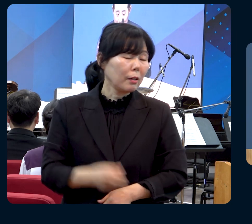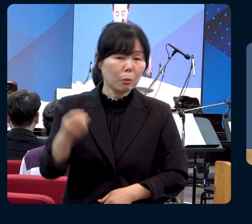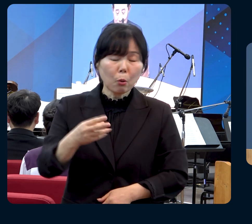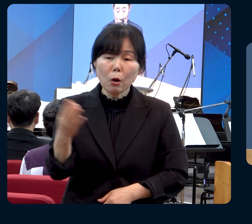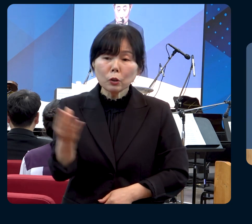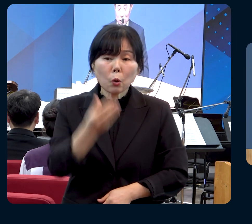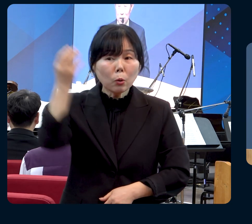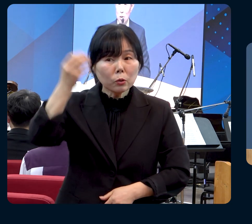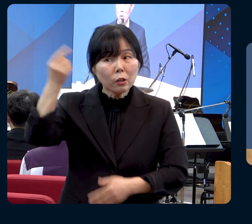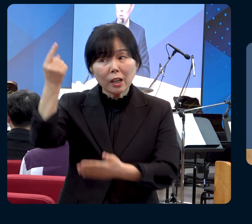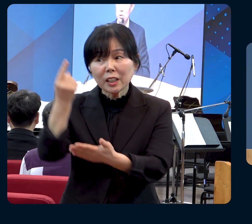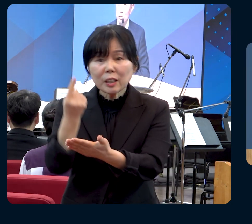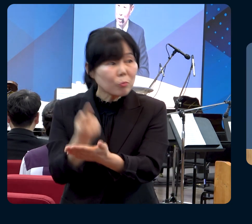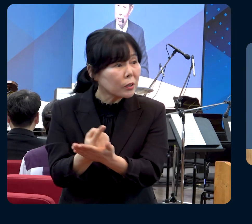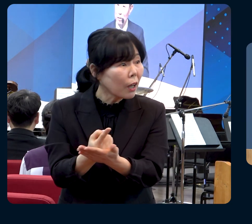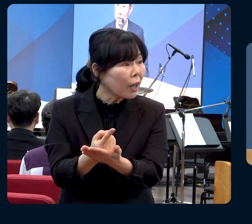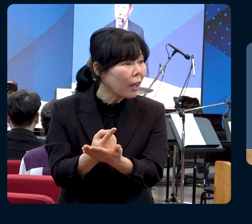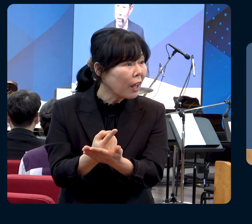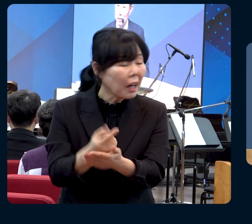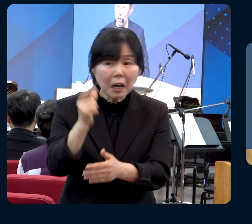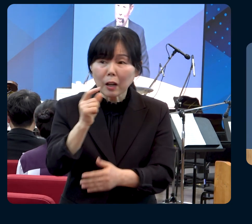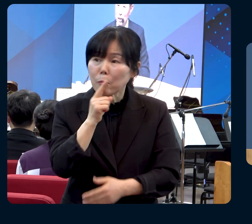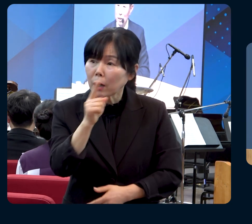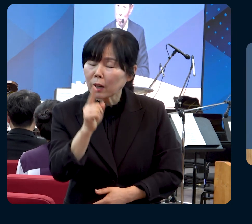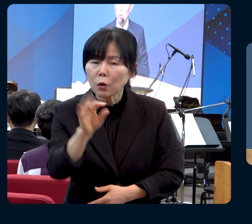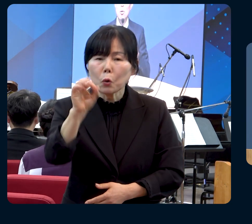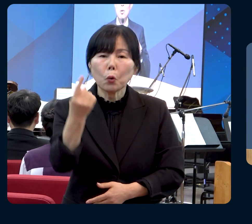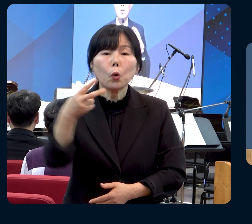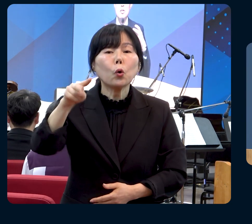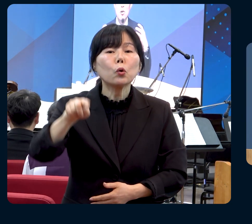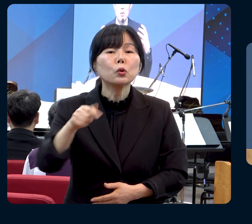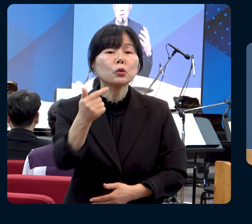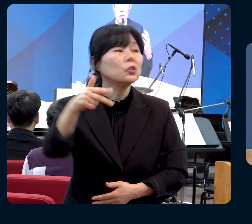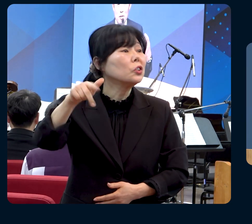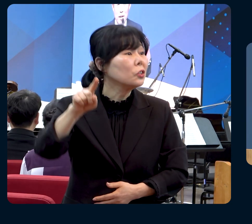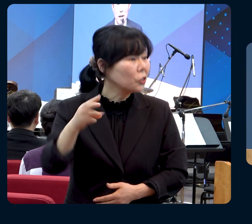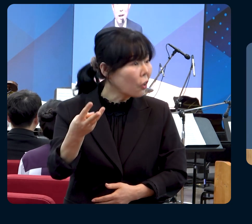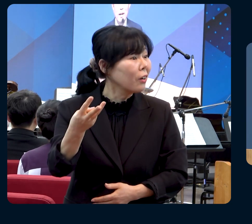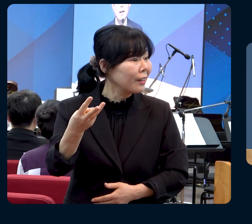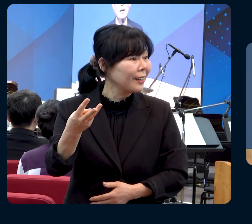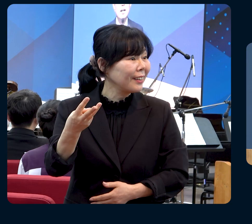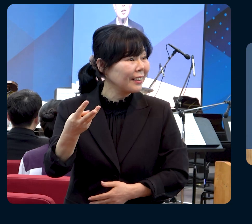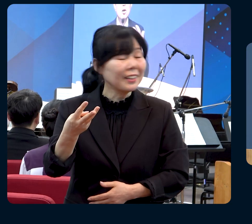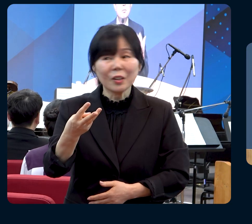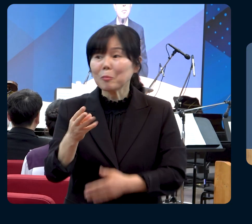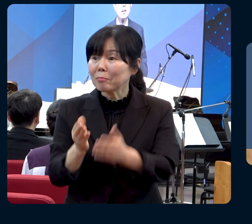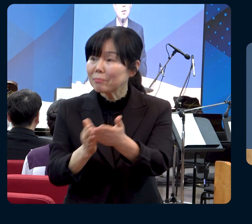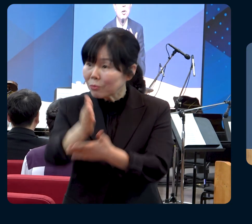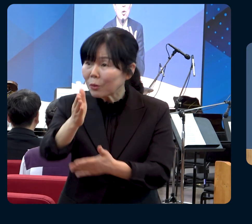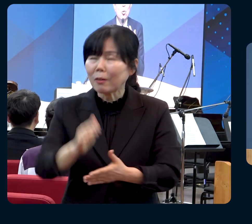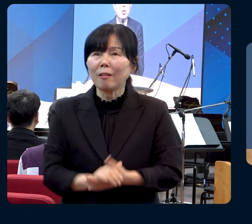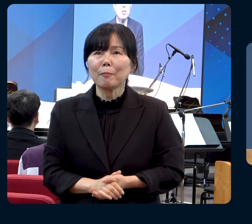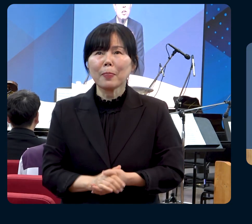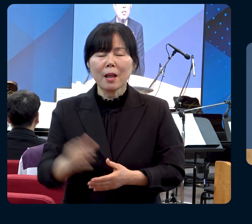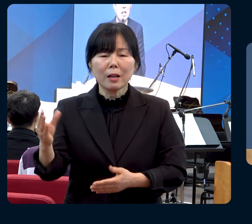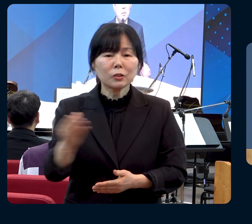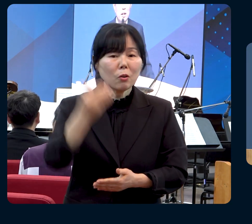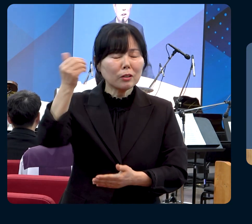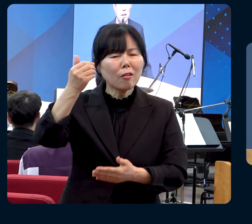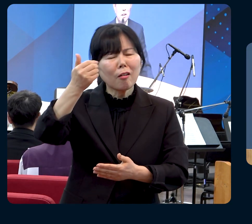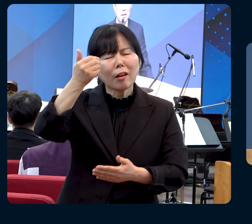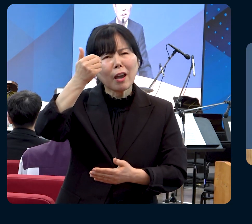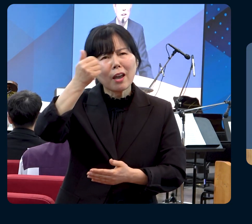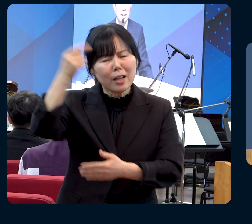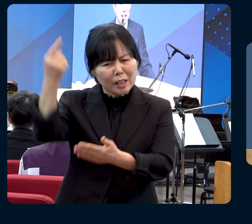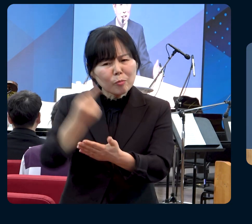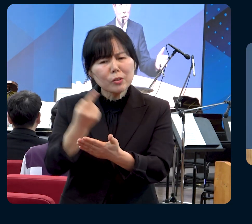성령의 임재를 강조하는 오순절, 또 성령의 인도함을 받는 그런 오순절적